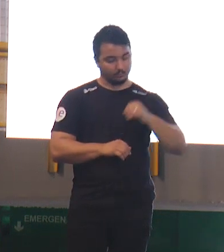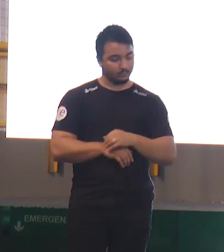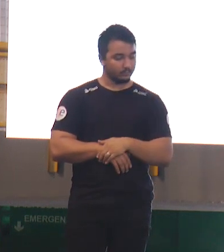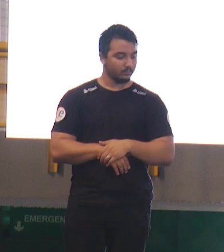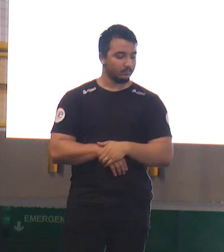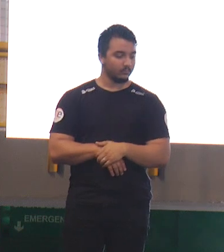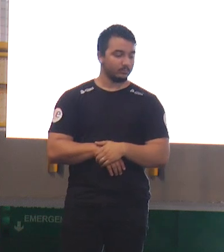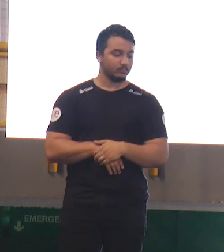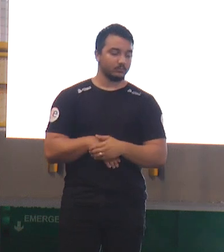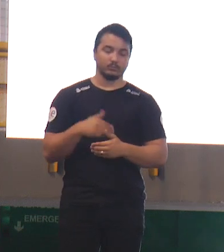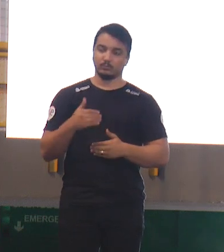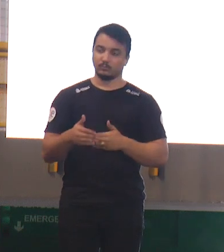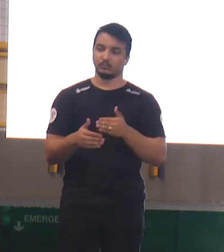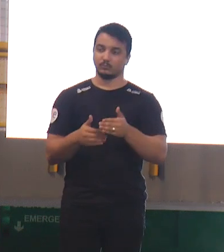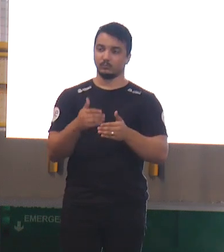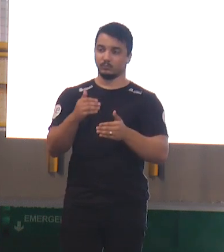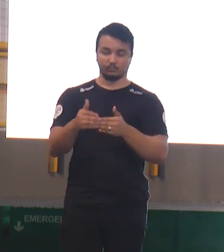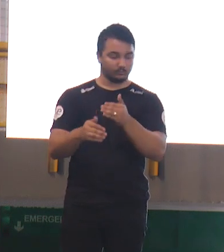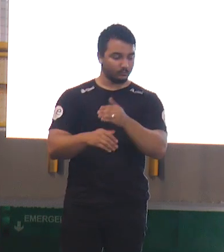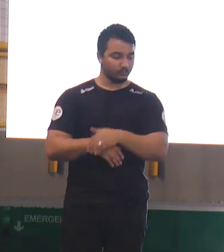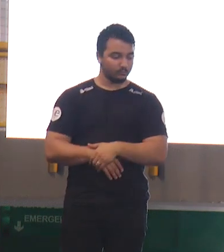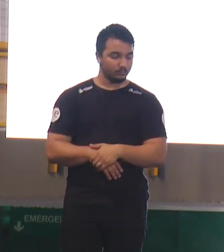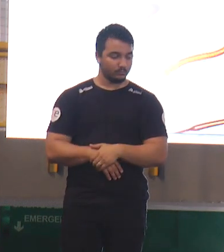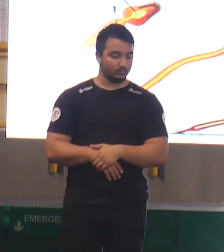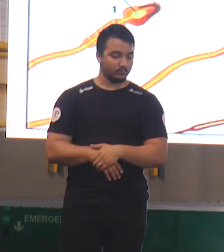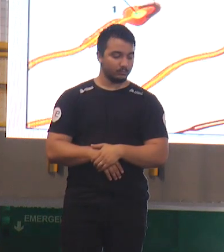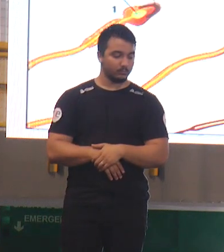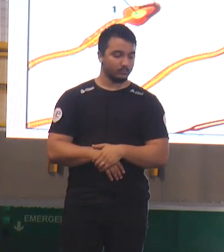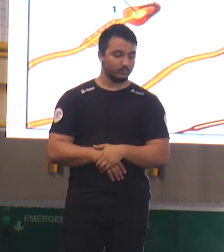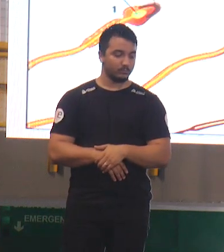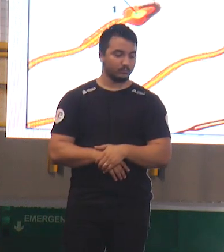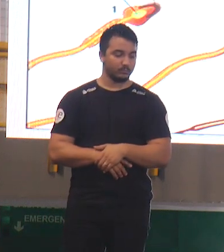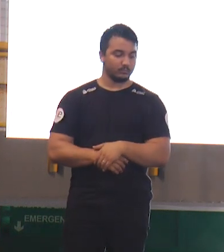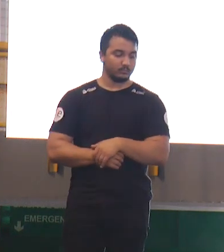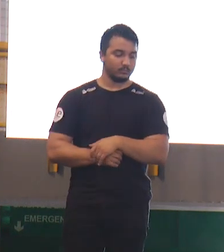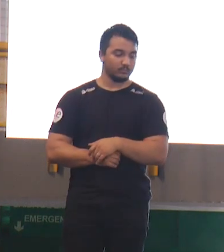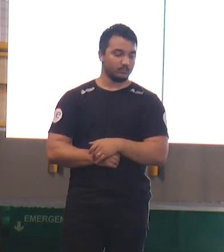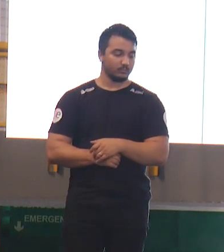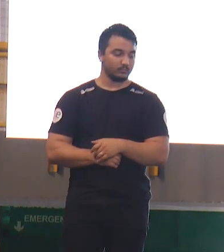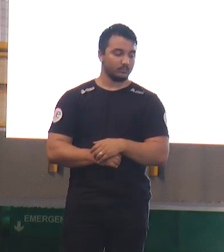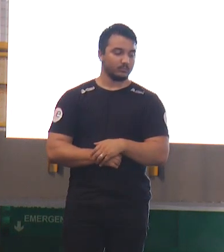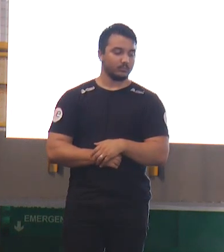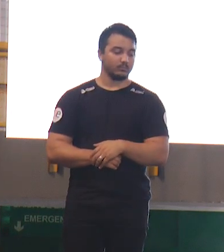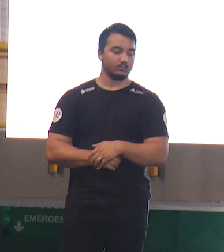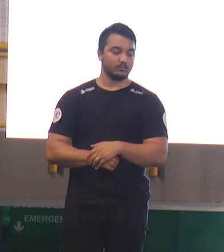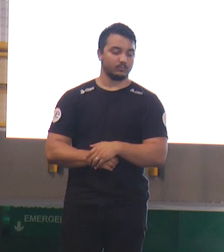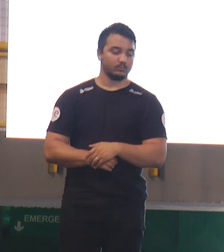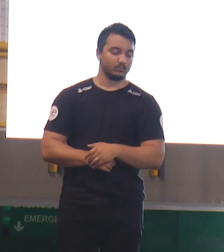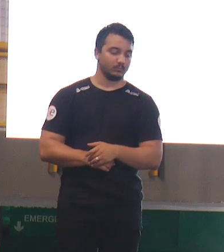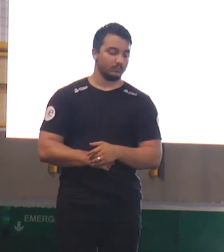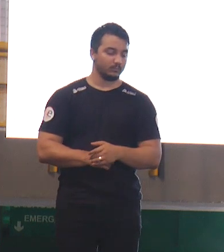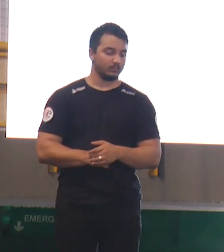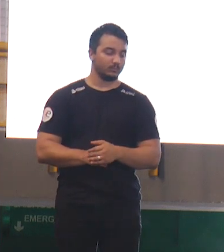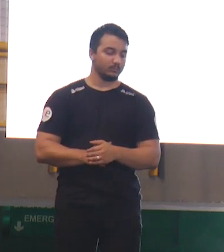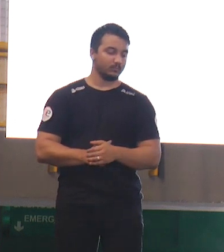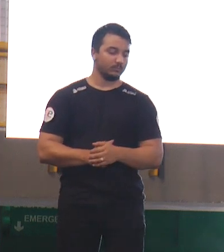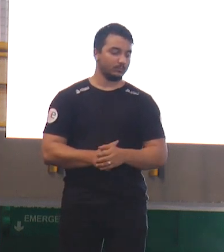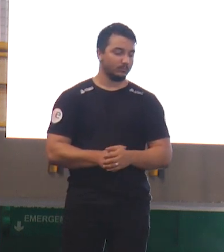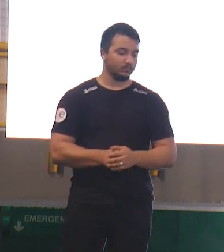Obrigado. Só mais um pouquinho. Mais uma. Isso.